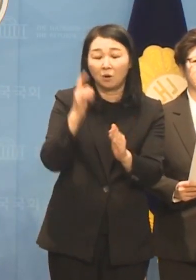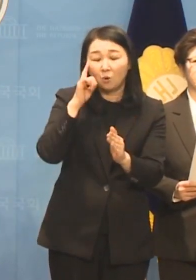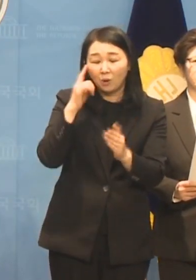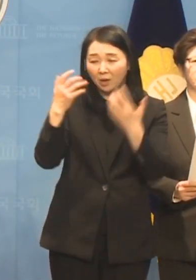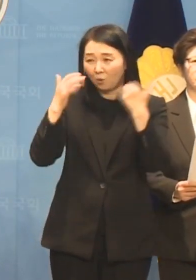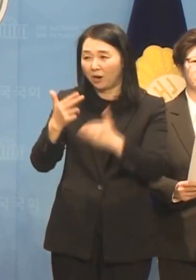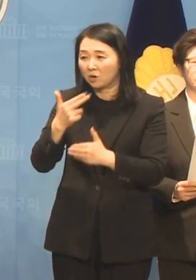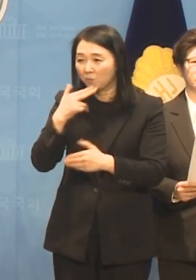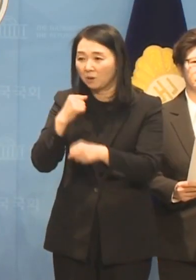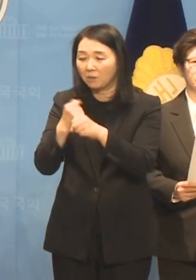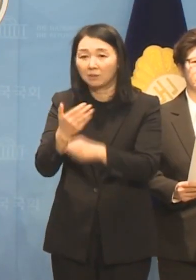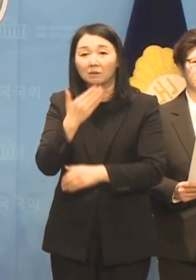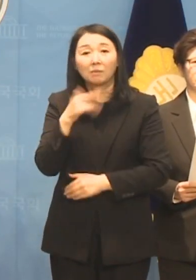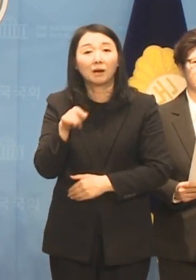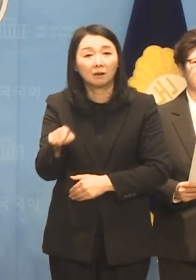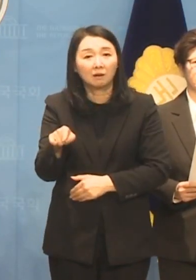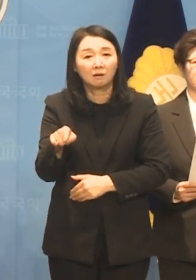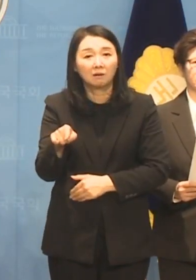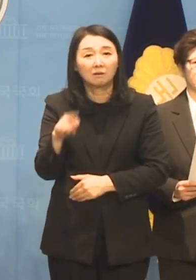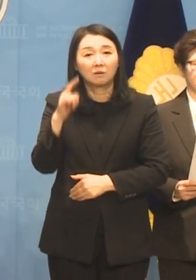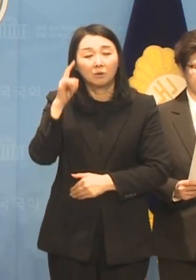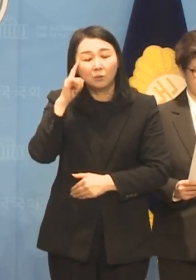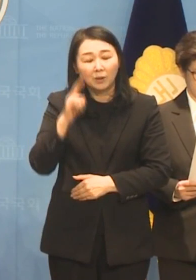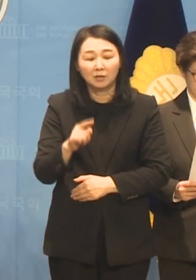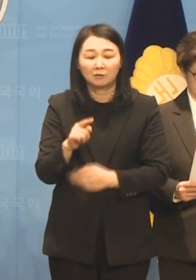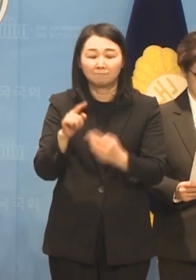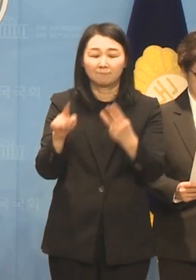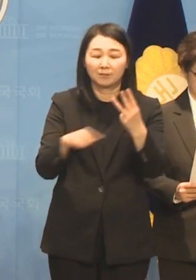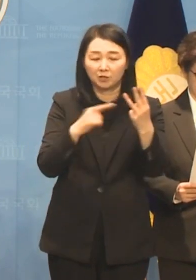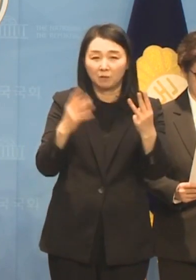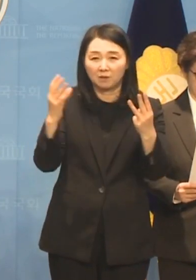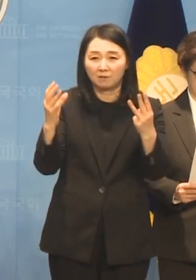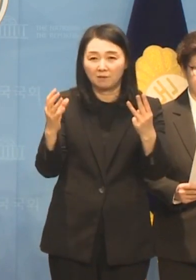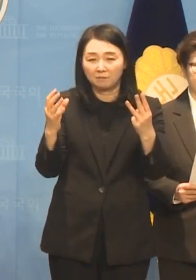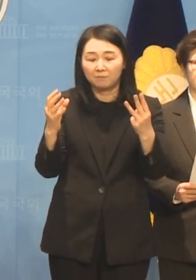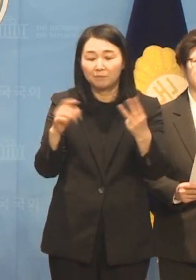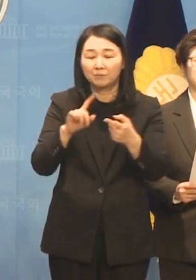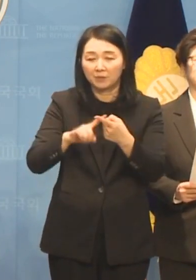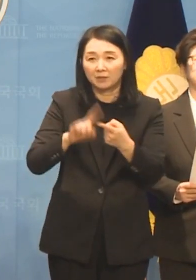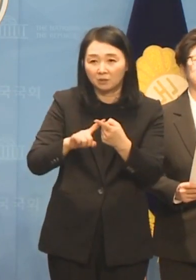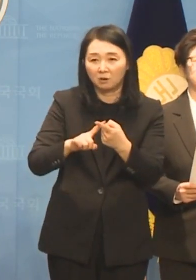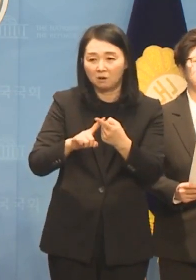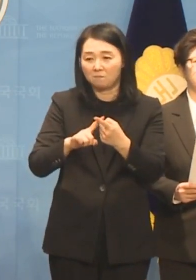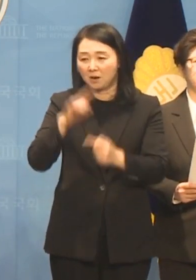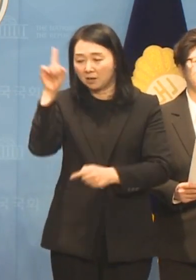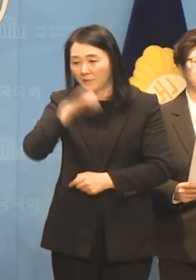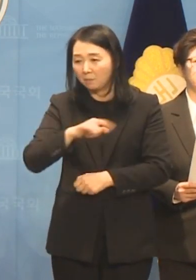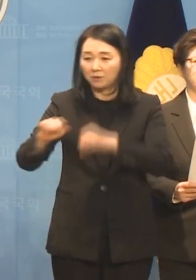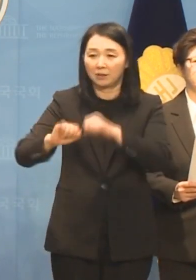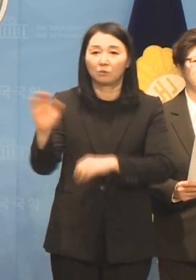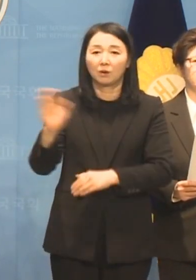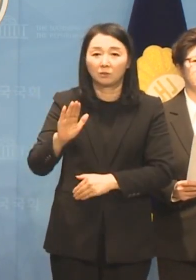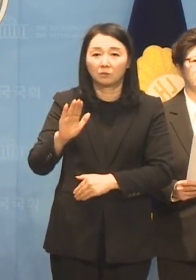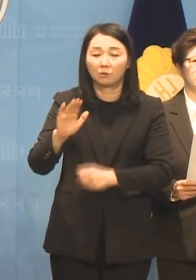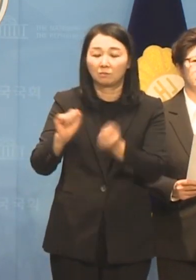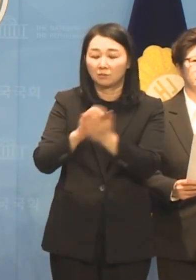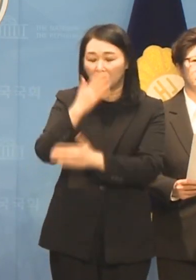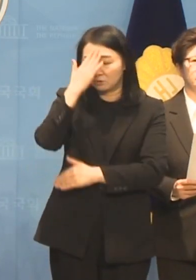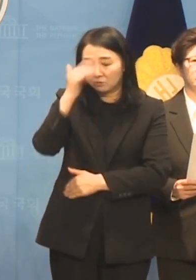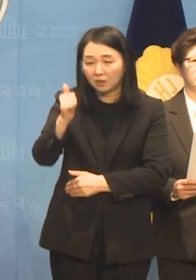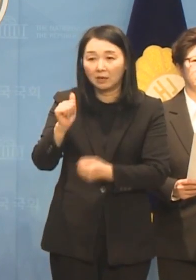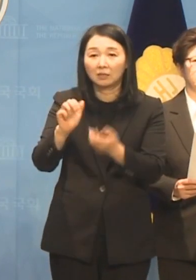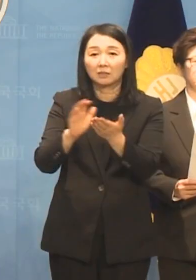호랑이도 만들어낸다는 3인 성호의 우를 범하지 않고 내란 수계,